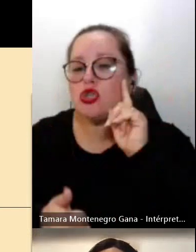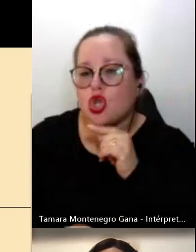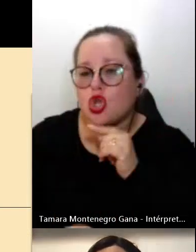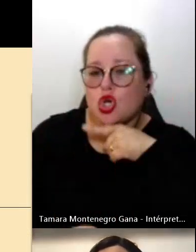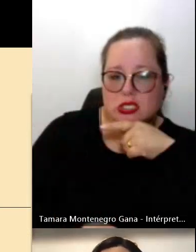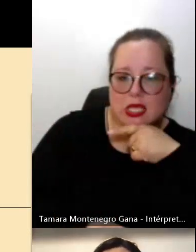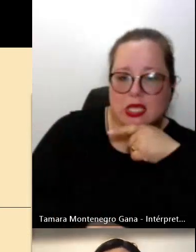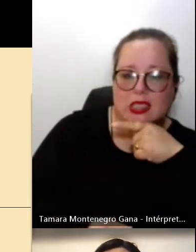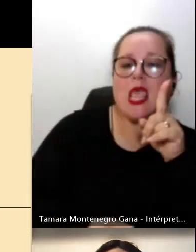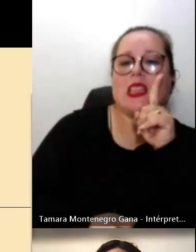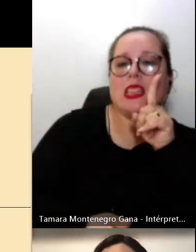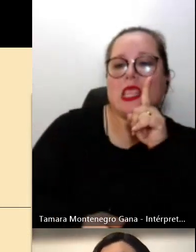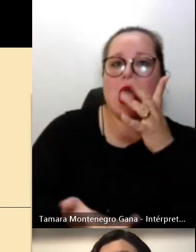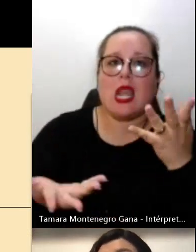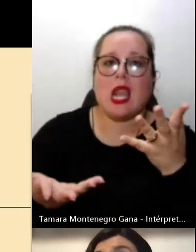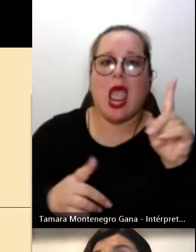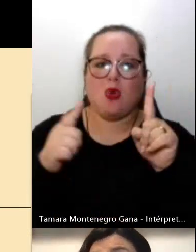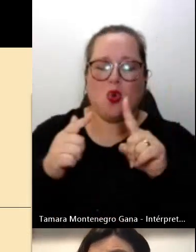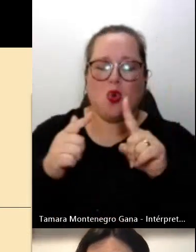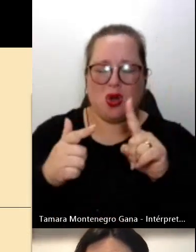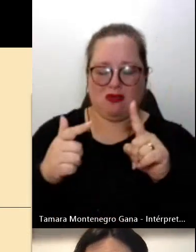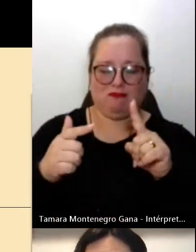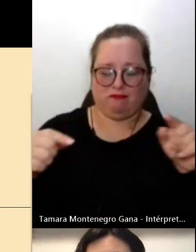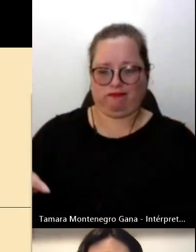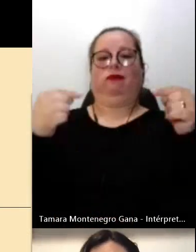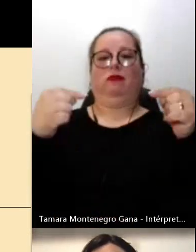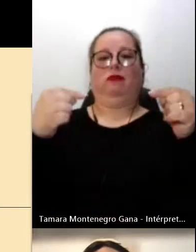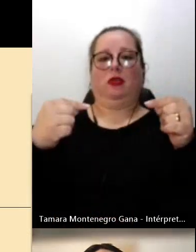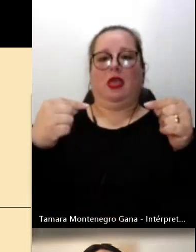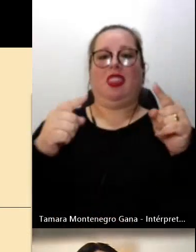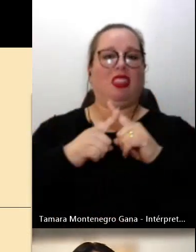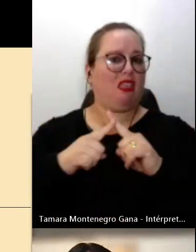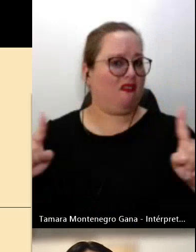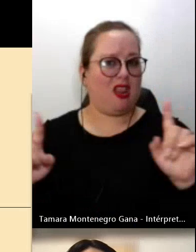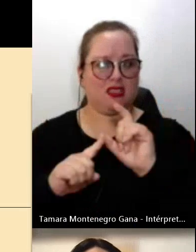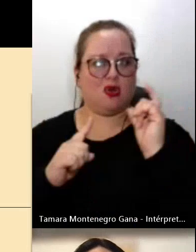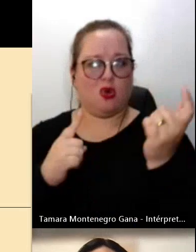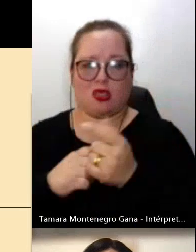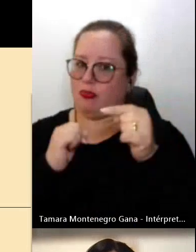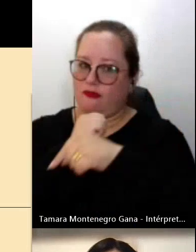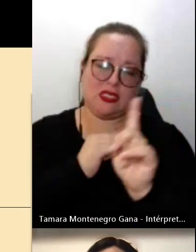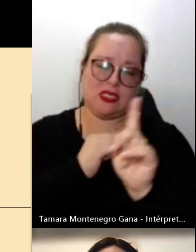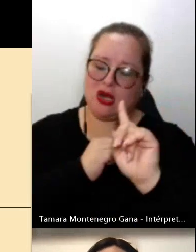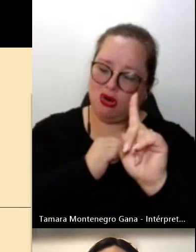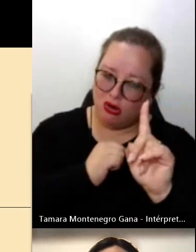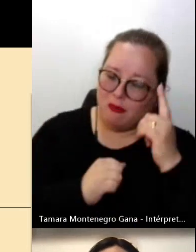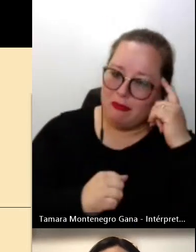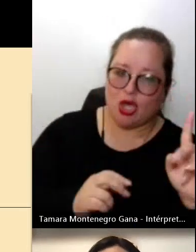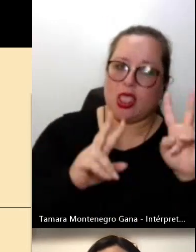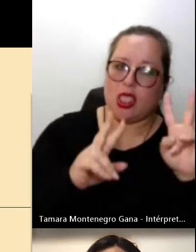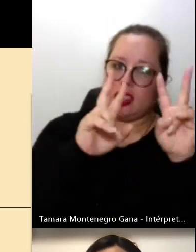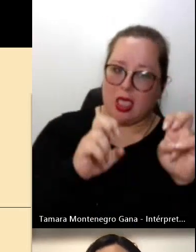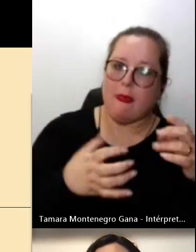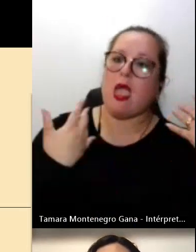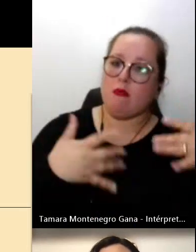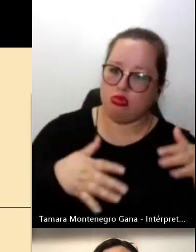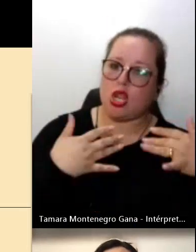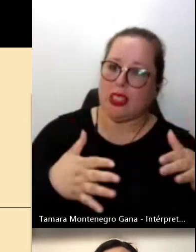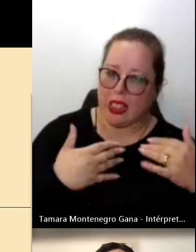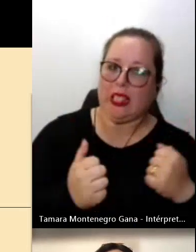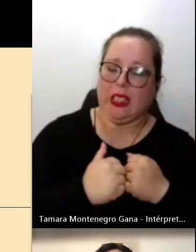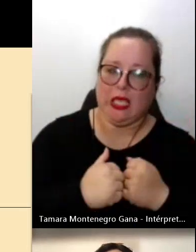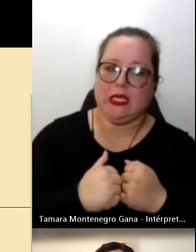han producido a veces choques y diferencias culturales. No voy a profundizar en esos temas, pero es otro tema interesante en sí